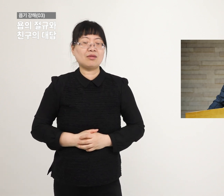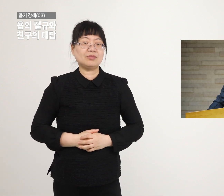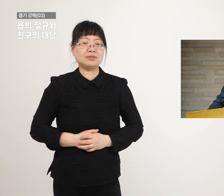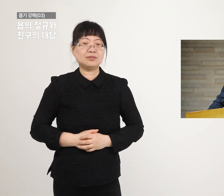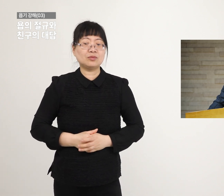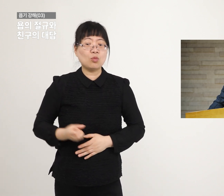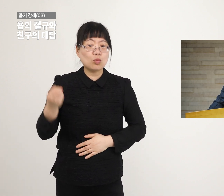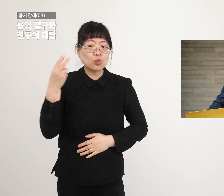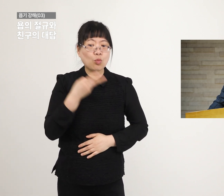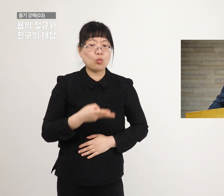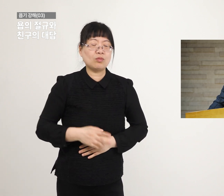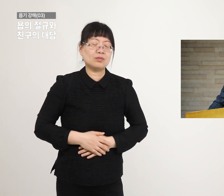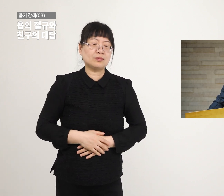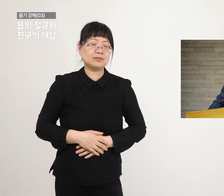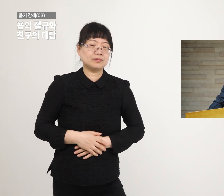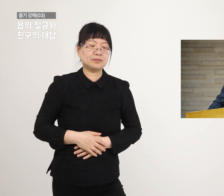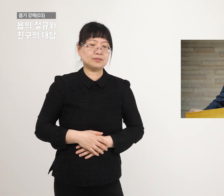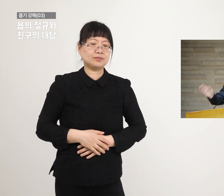또